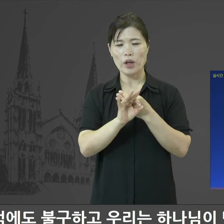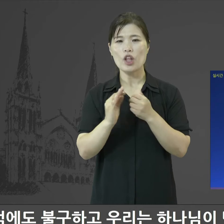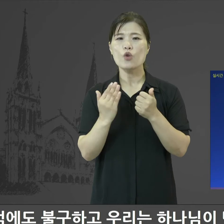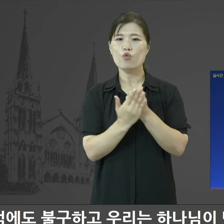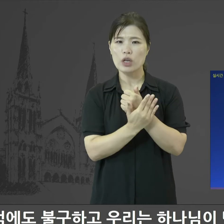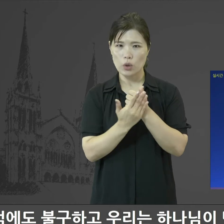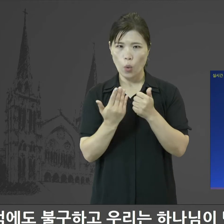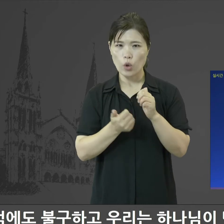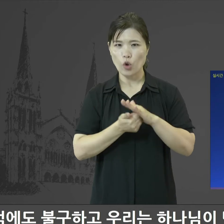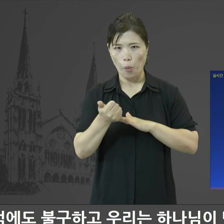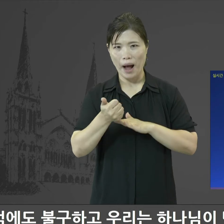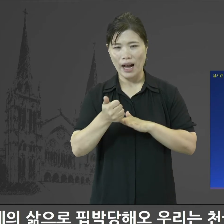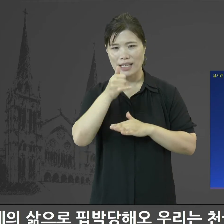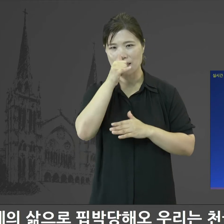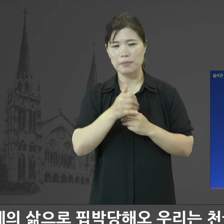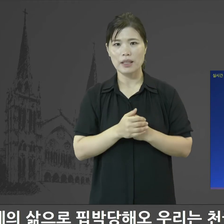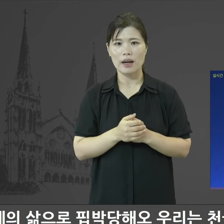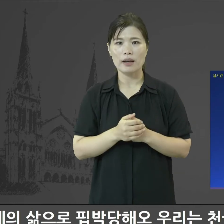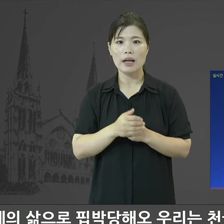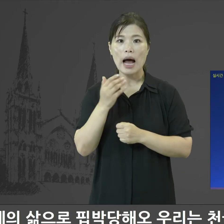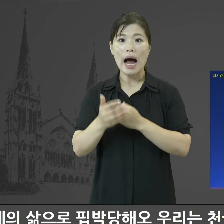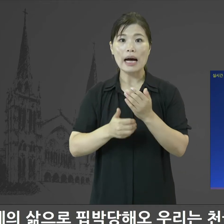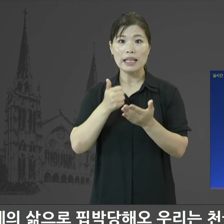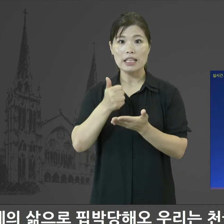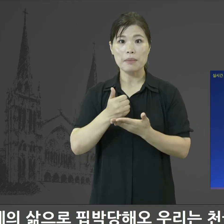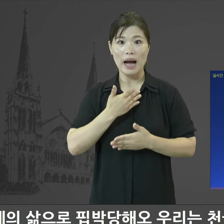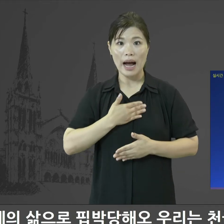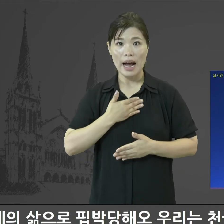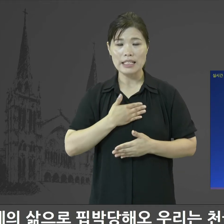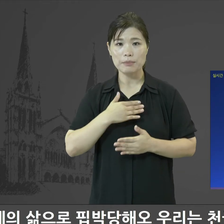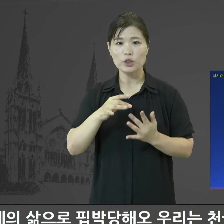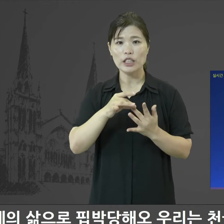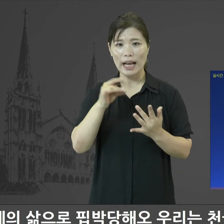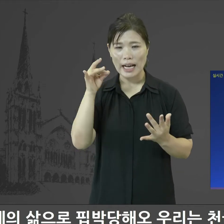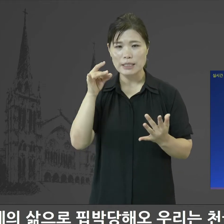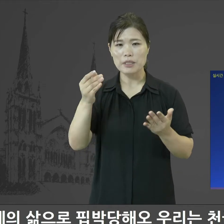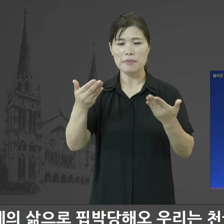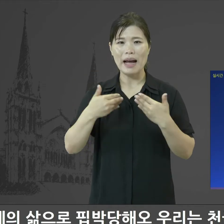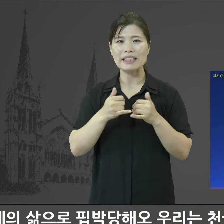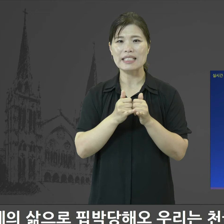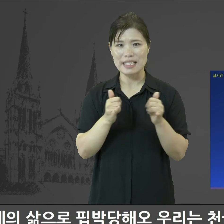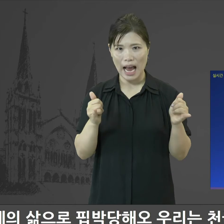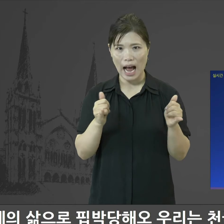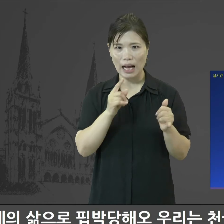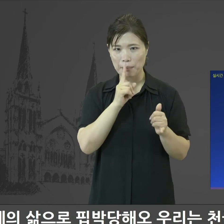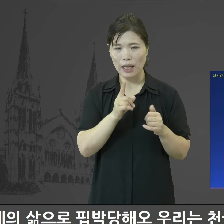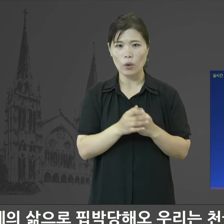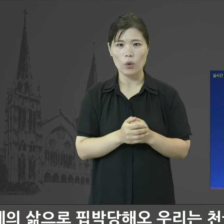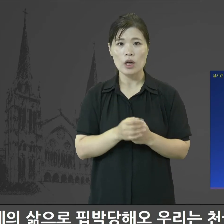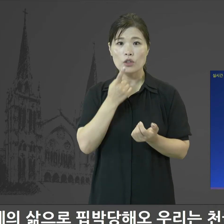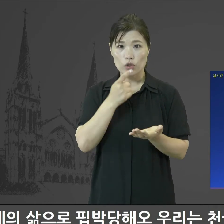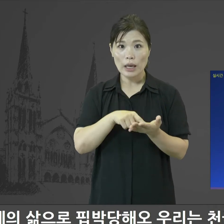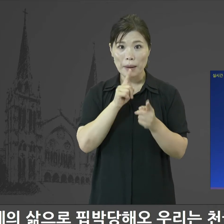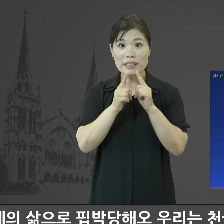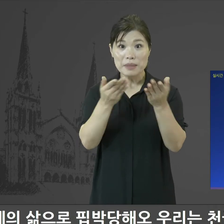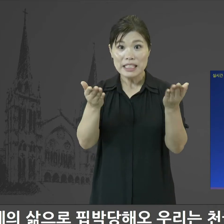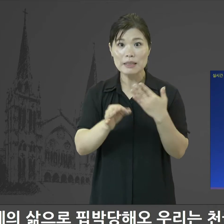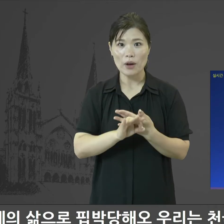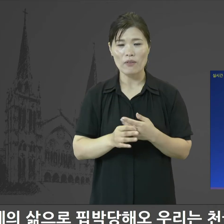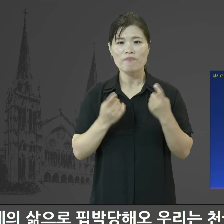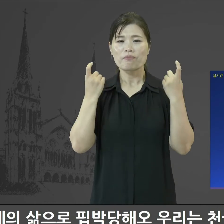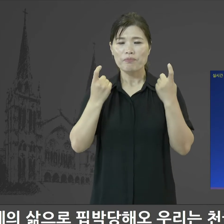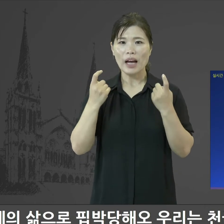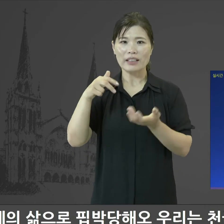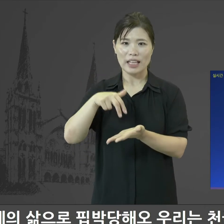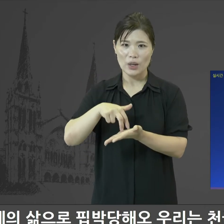소망을 전합니다. 하나님의 미리 아심을 따라 택하심을 받은 자들이라는 말의 의미는 쉽게 설명하면 나그네로서의